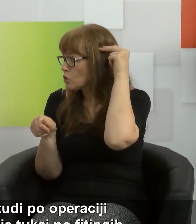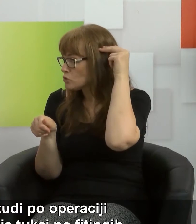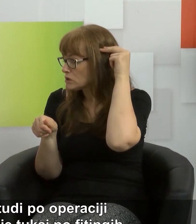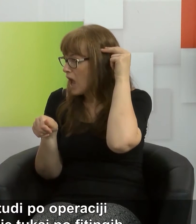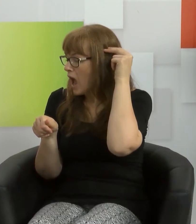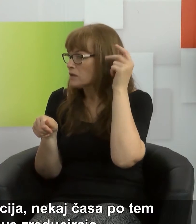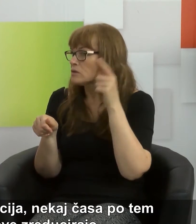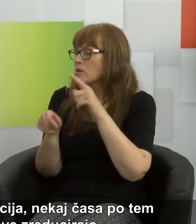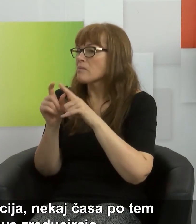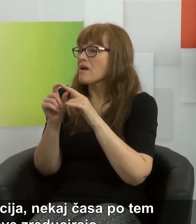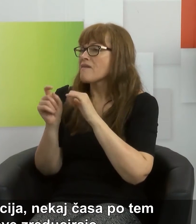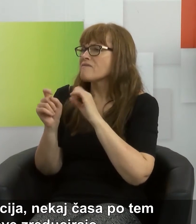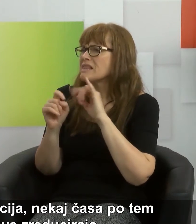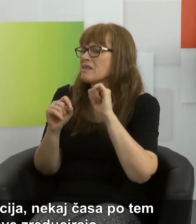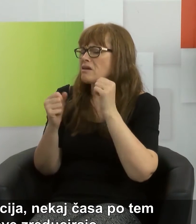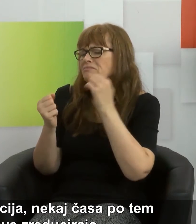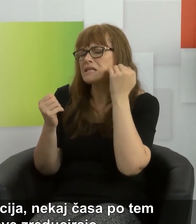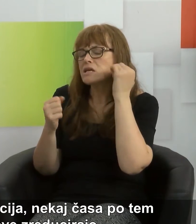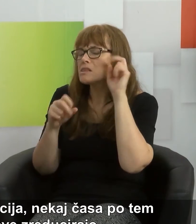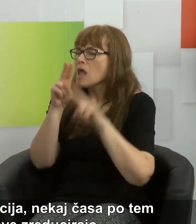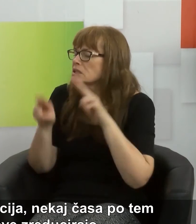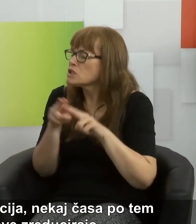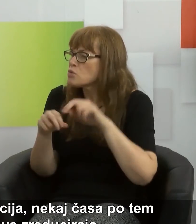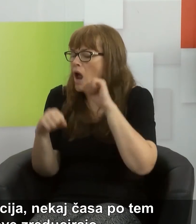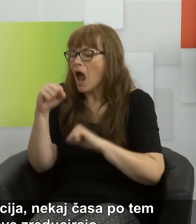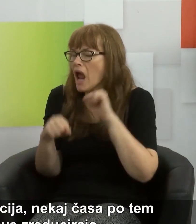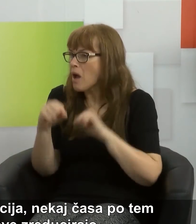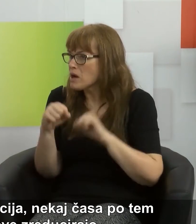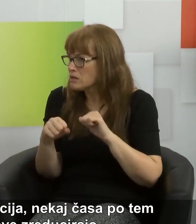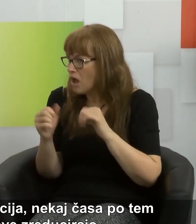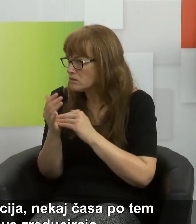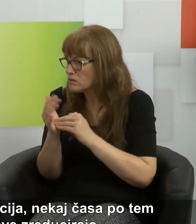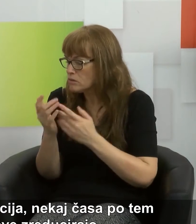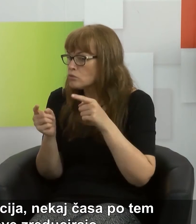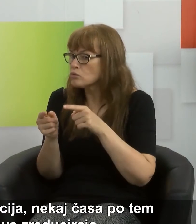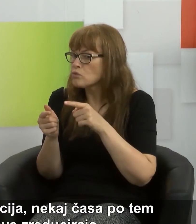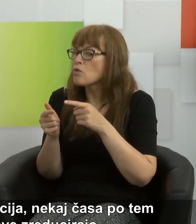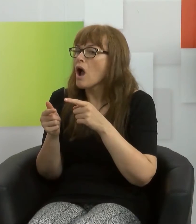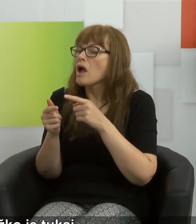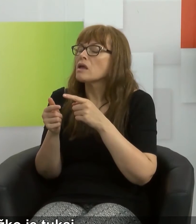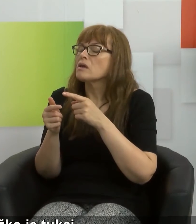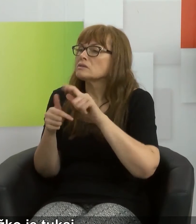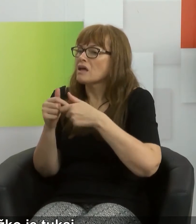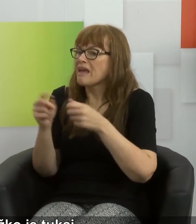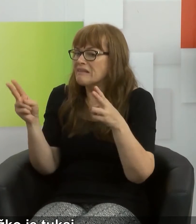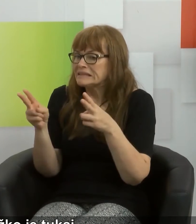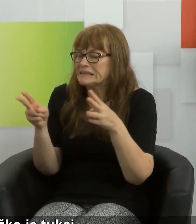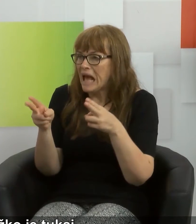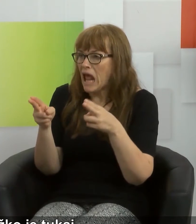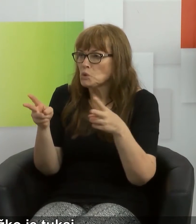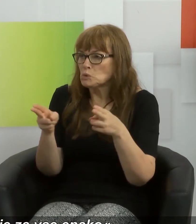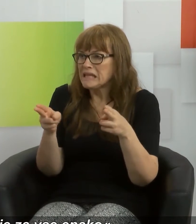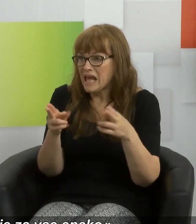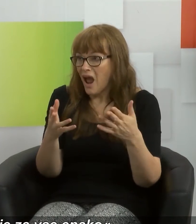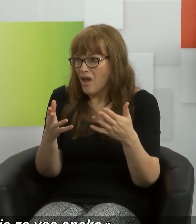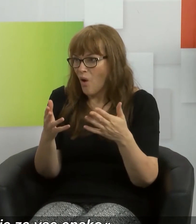po fittingih zelo intenzivna rehabilitacija nekaj časa, potem se tudi tukaj zadeve zreducirajo. Se pravi, zelo težko